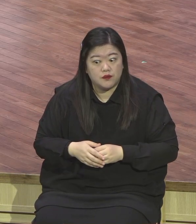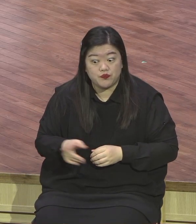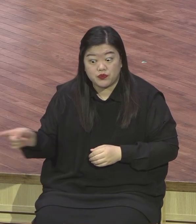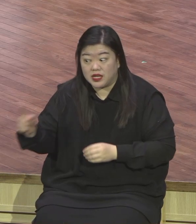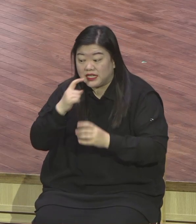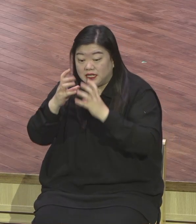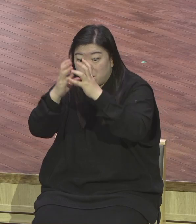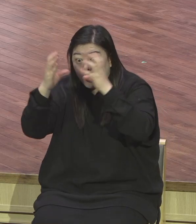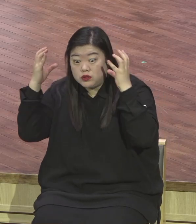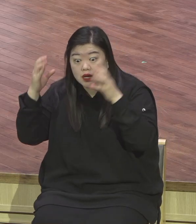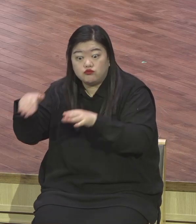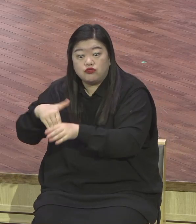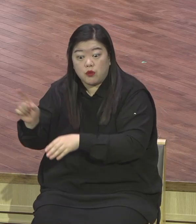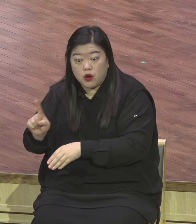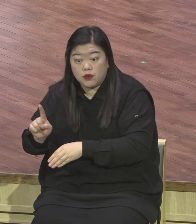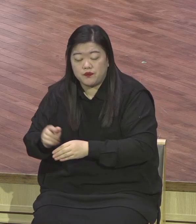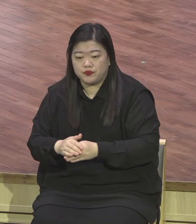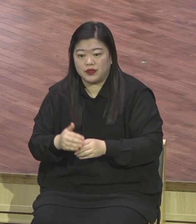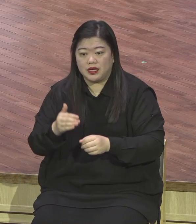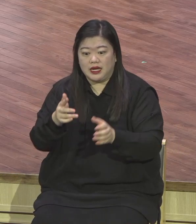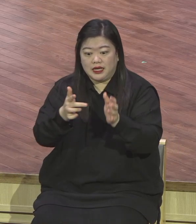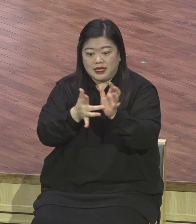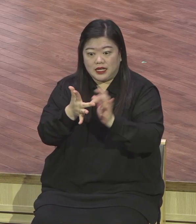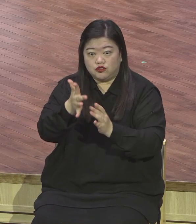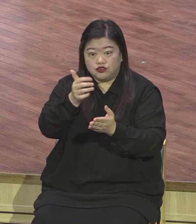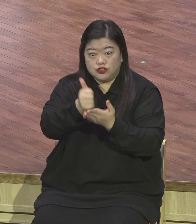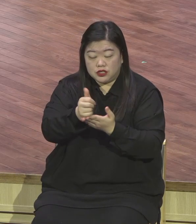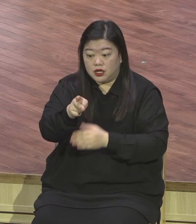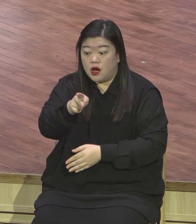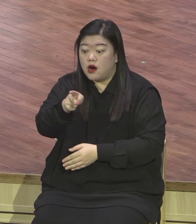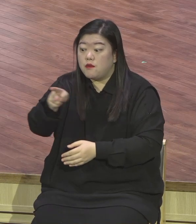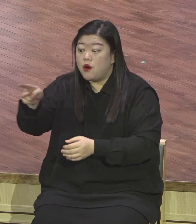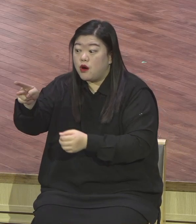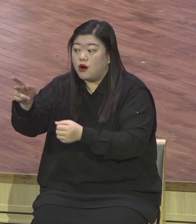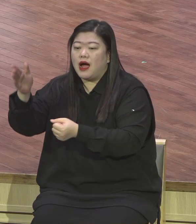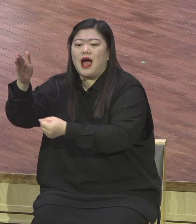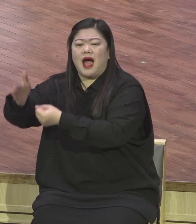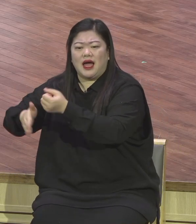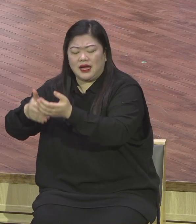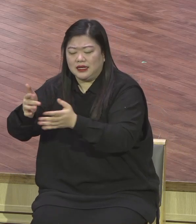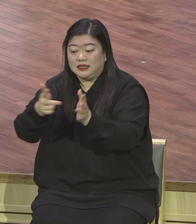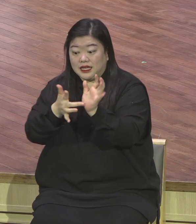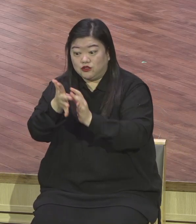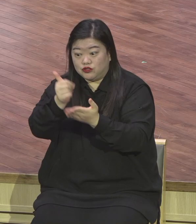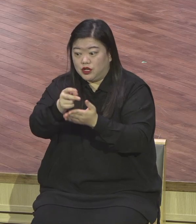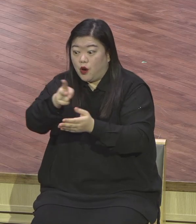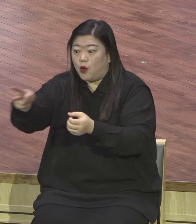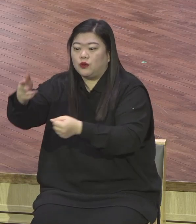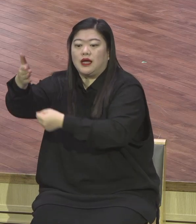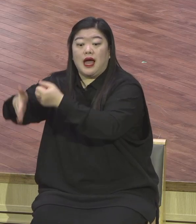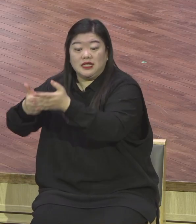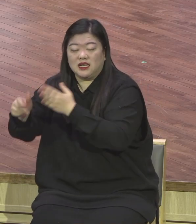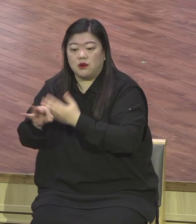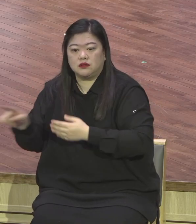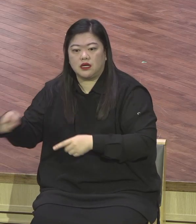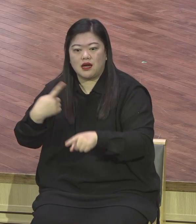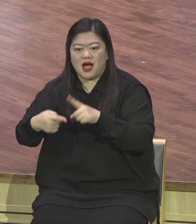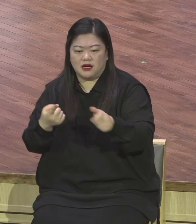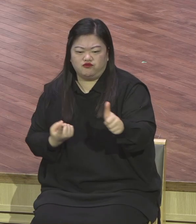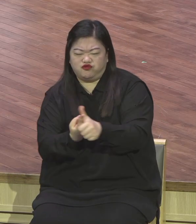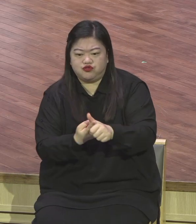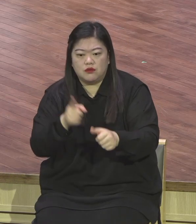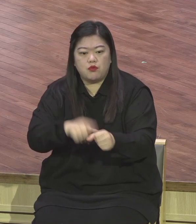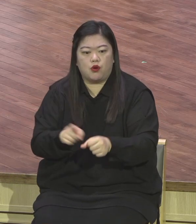칼리젤리 죽이는 겁니다 그러니까 예수는 러브 예수는 프렌드 막 이리로 나갔대요 왜냐면